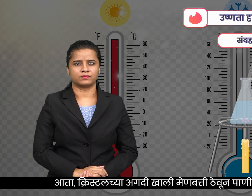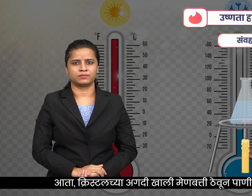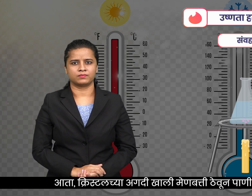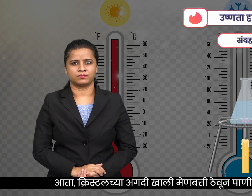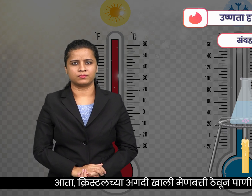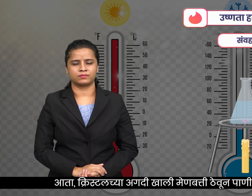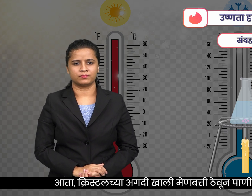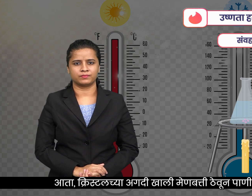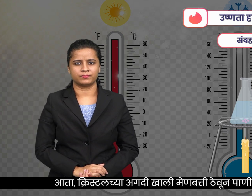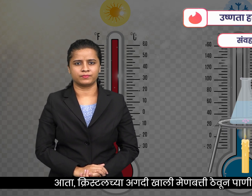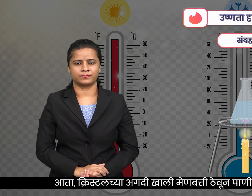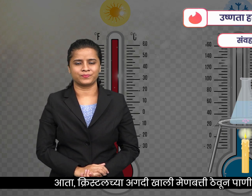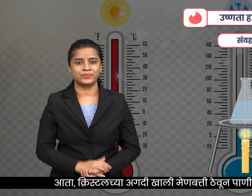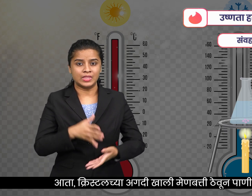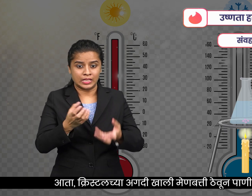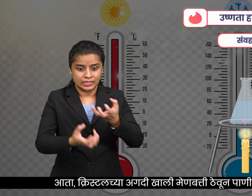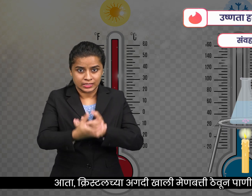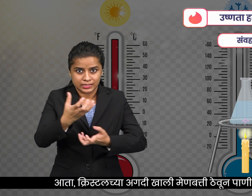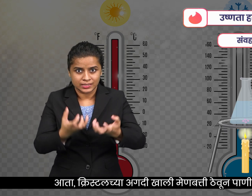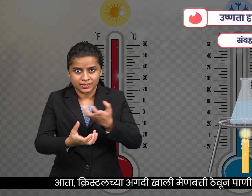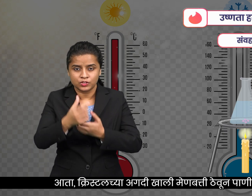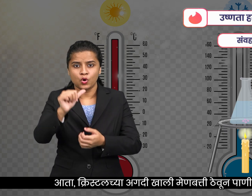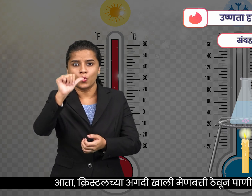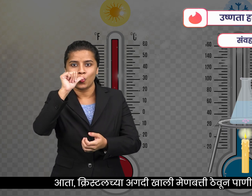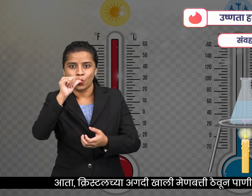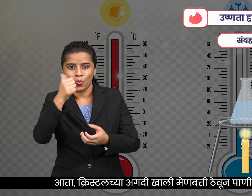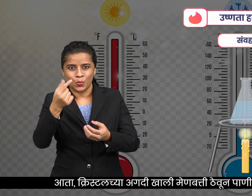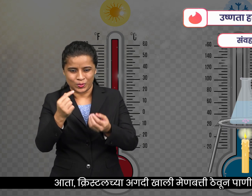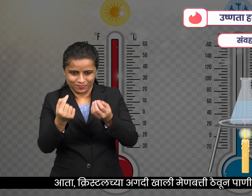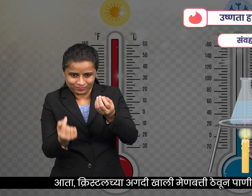आता क्रिस्टलच्या अगदी खाली मेणबत्ती ठेवून पाणी गरम करा.